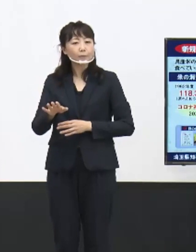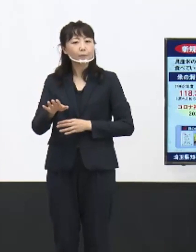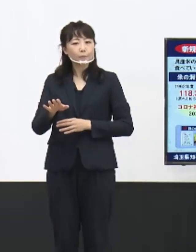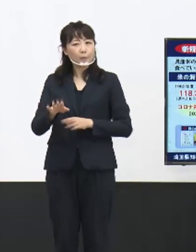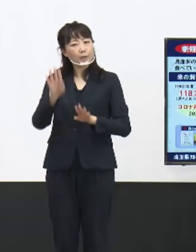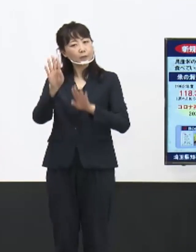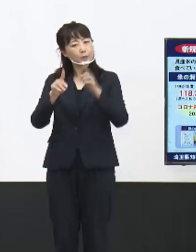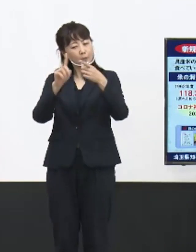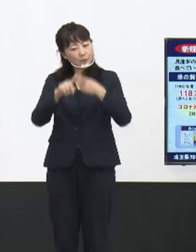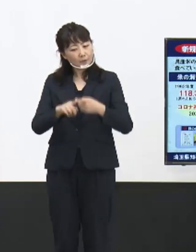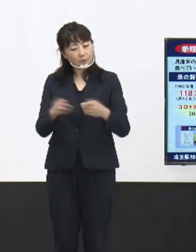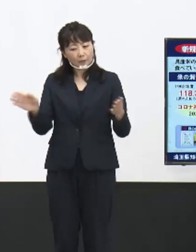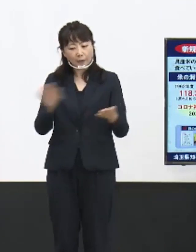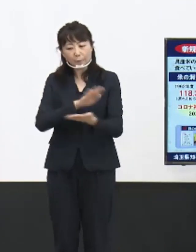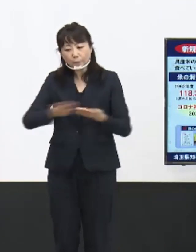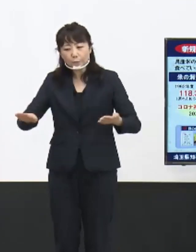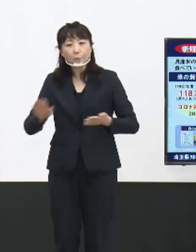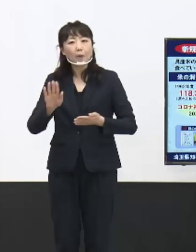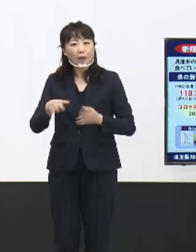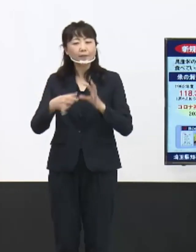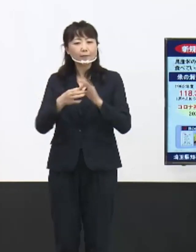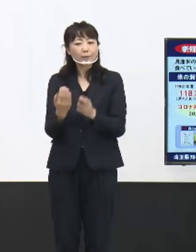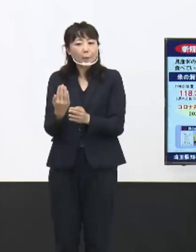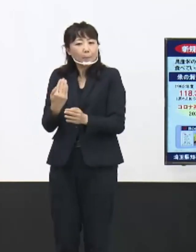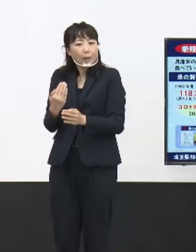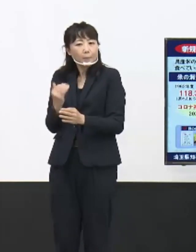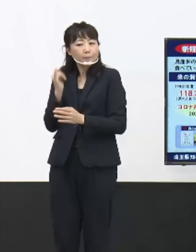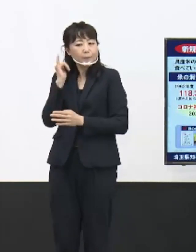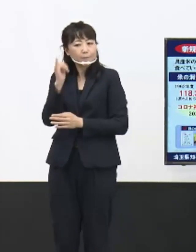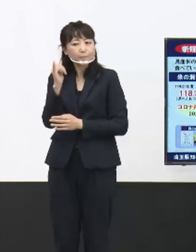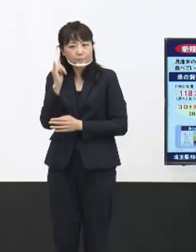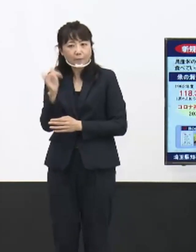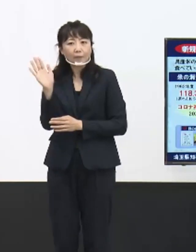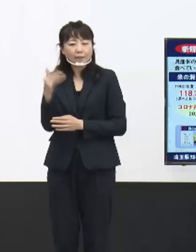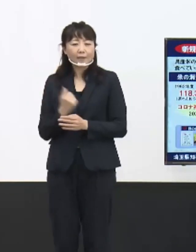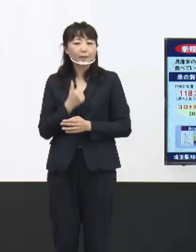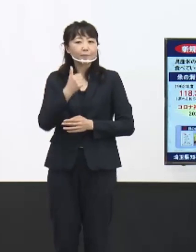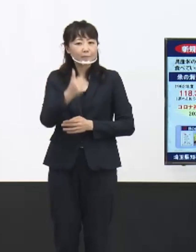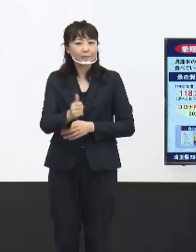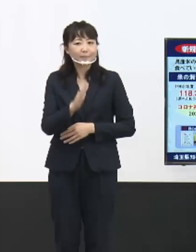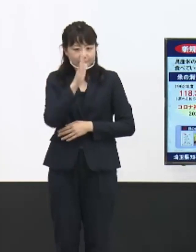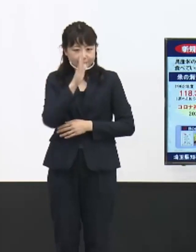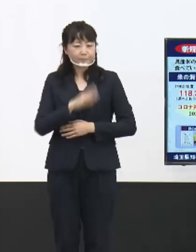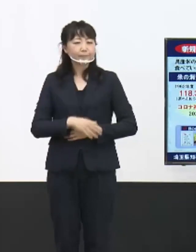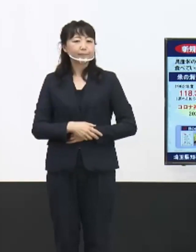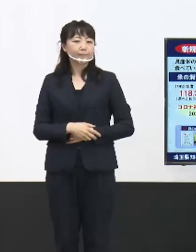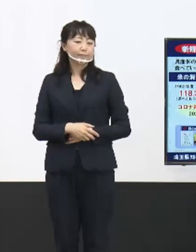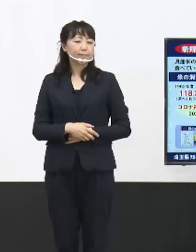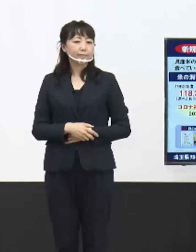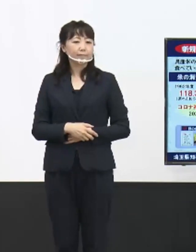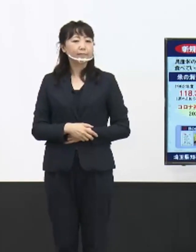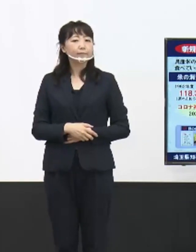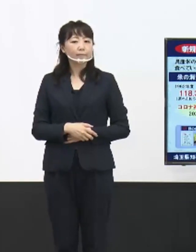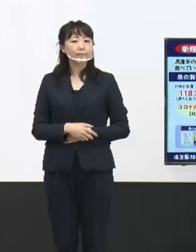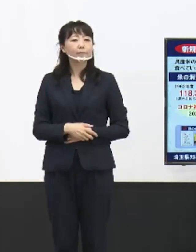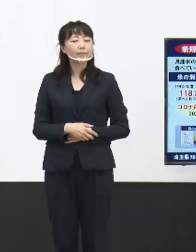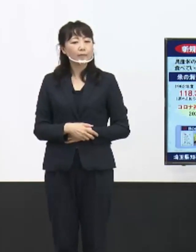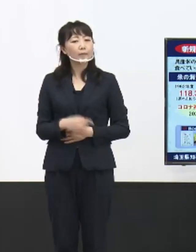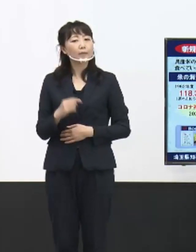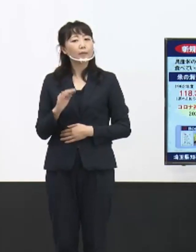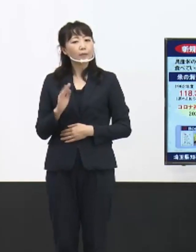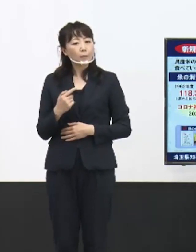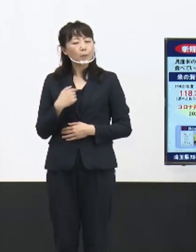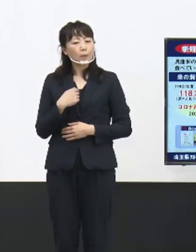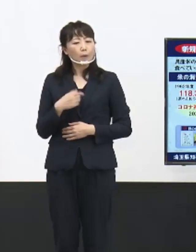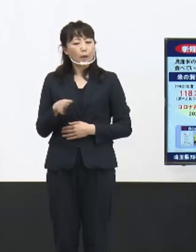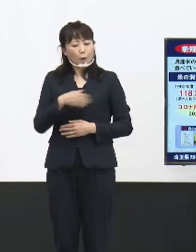合もありますので、あらかじめ各店舗にご確認をいただきたいと思いますが、他方でなかなか自分の周りにはないという